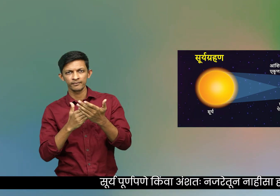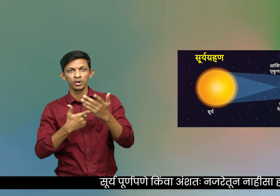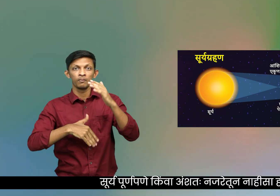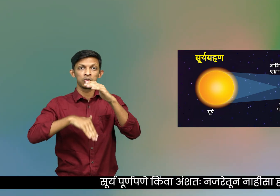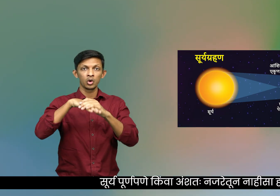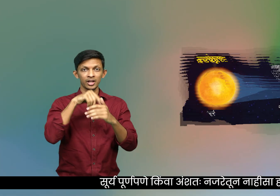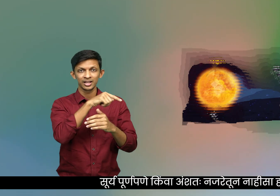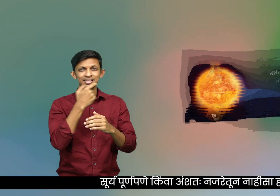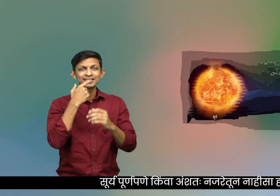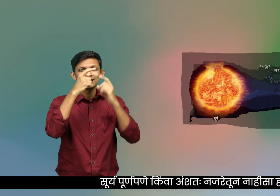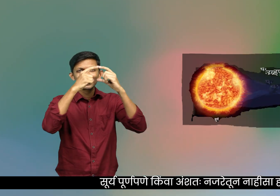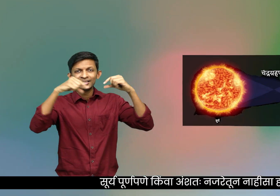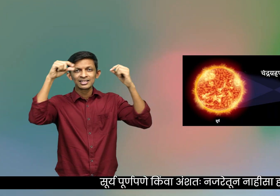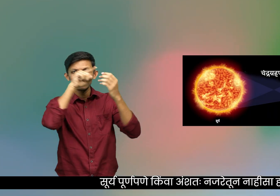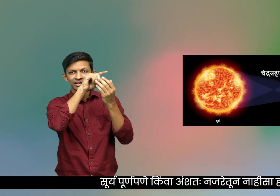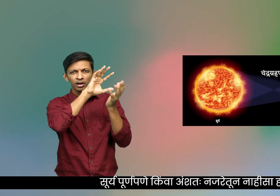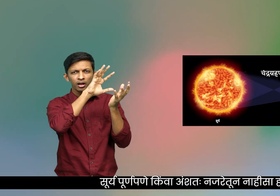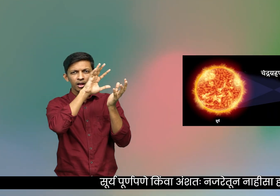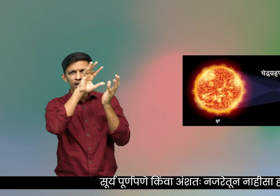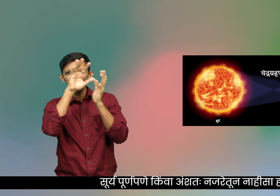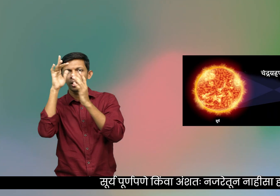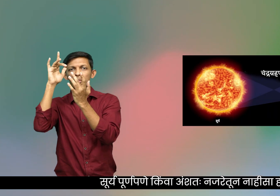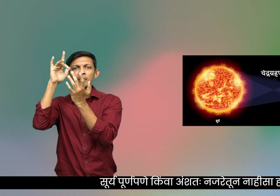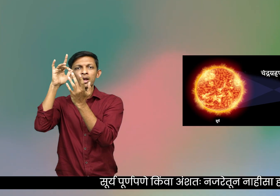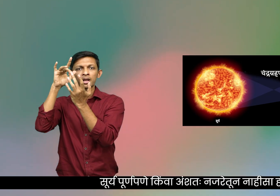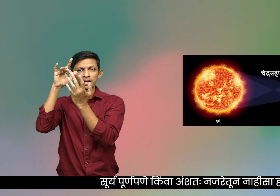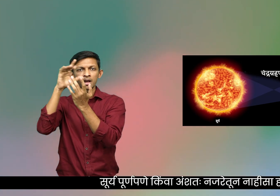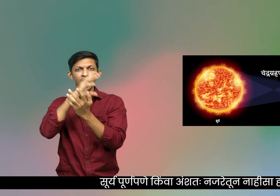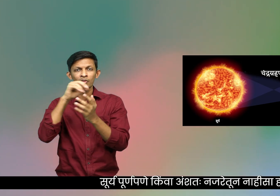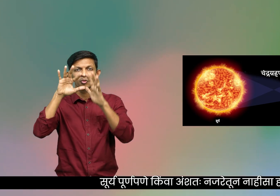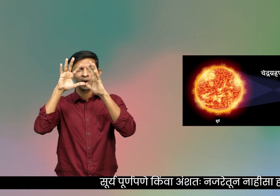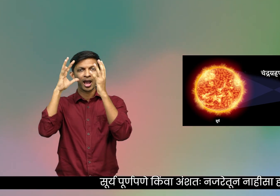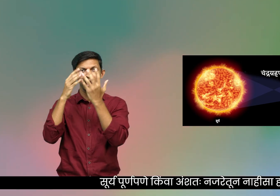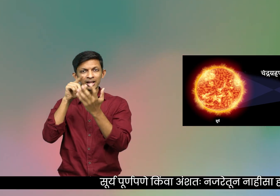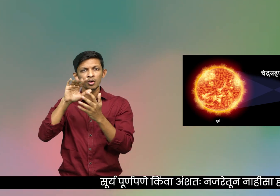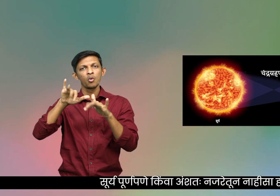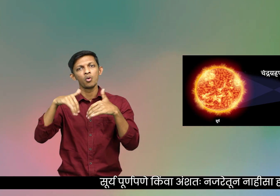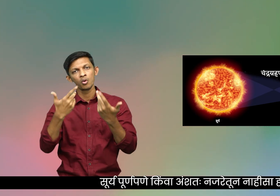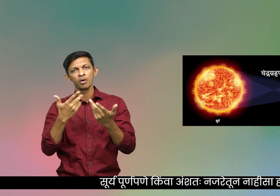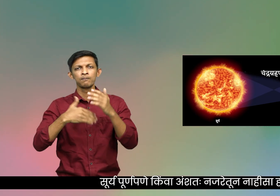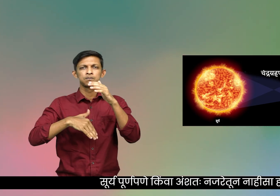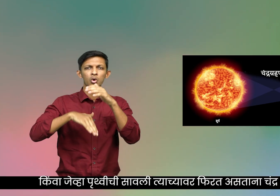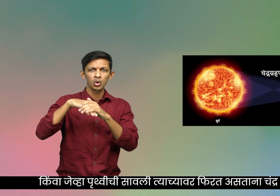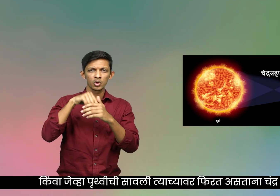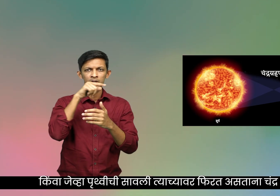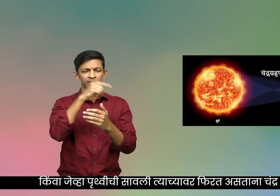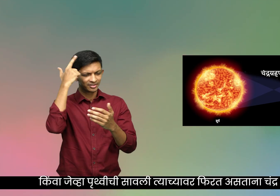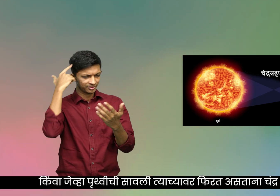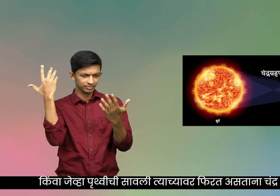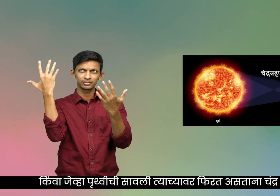सूर्य पूर्णपणे किंवा अंशतः नजरेतून नाहीसा होता किंवा